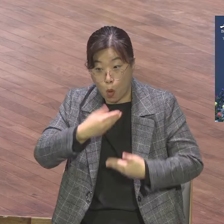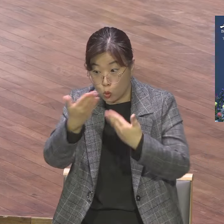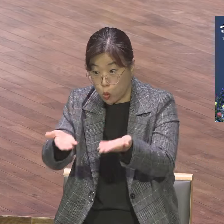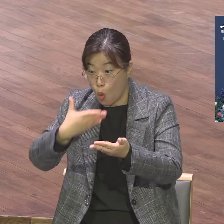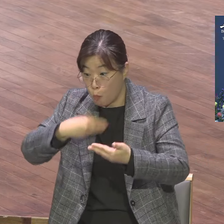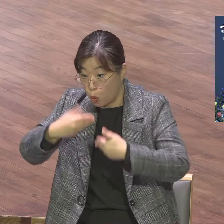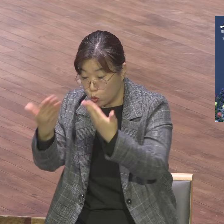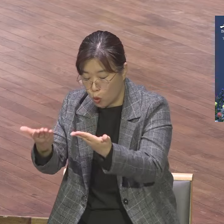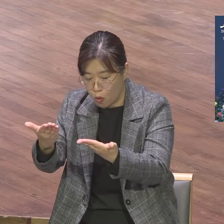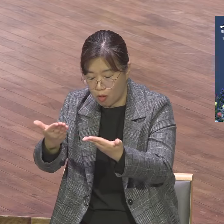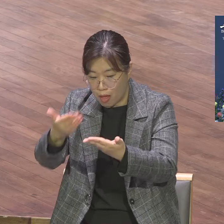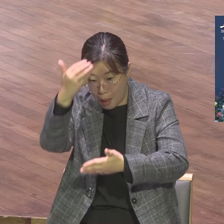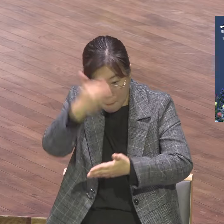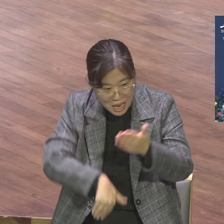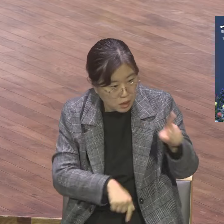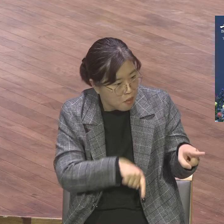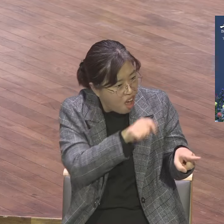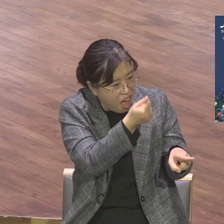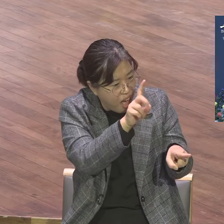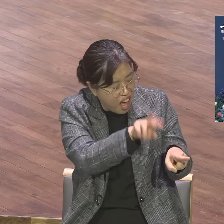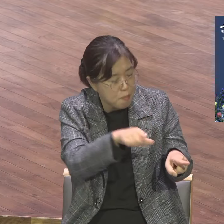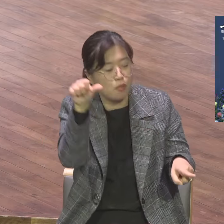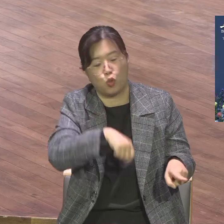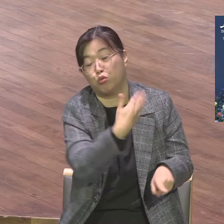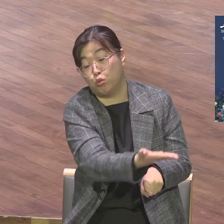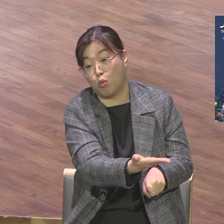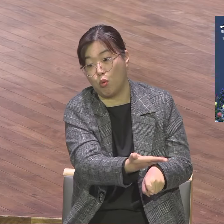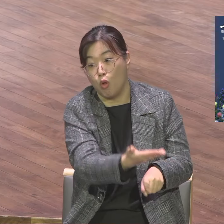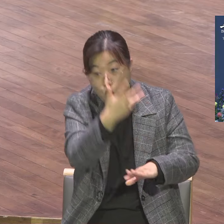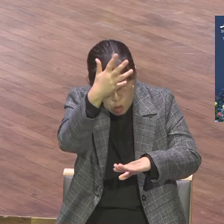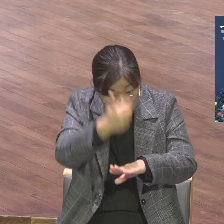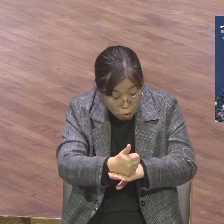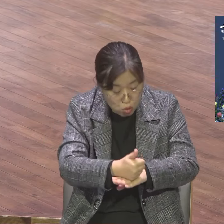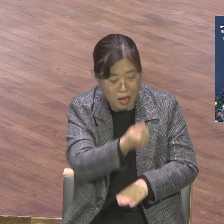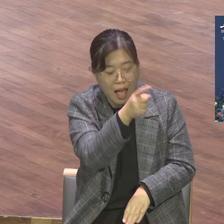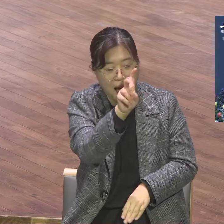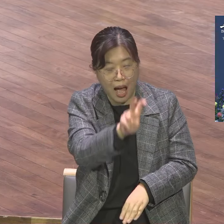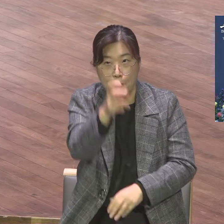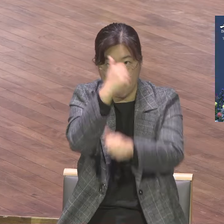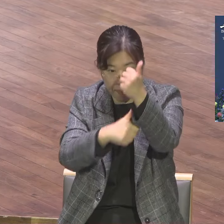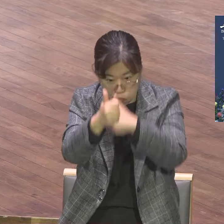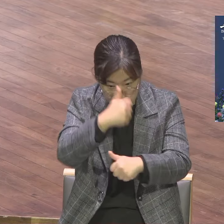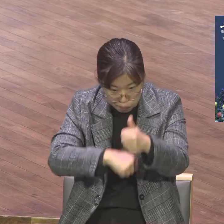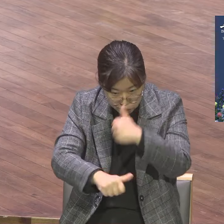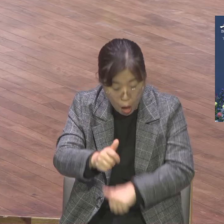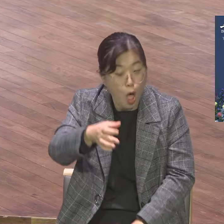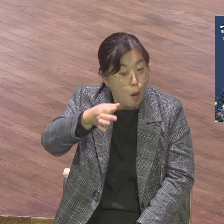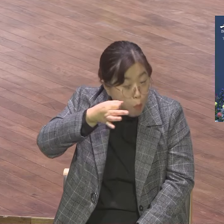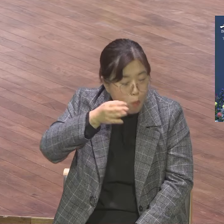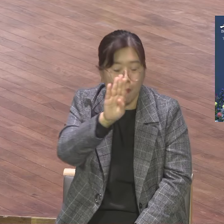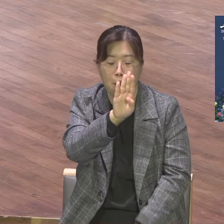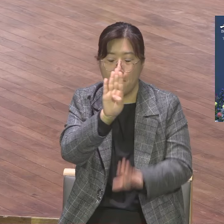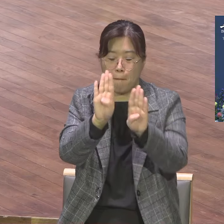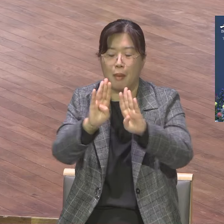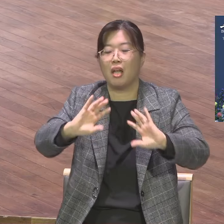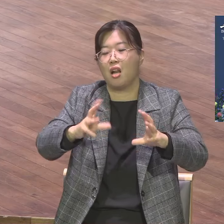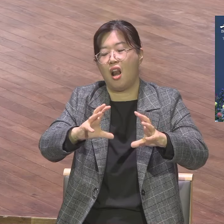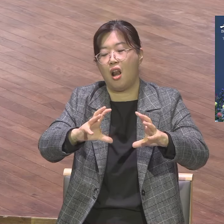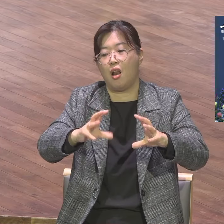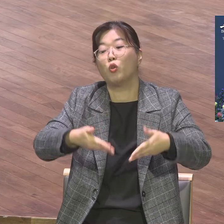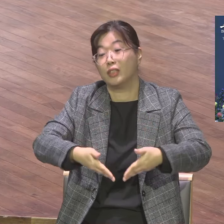손자 니므롯이 세운 게 바벨론이. 자, 이들이 세운 것이 뭐냐? 바벨탑이에요.